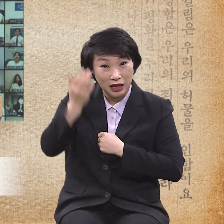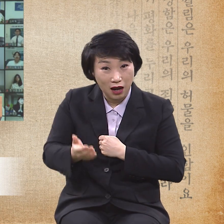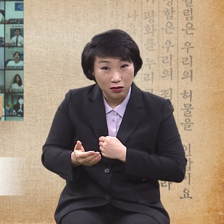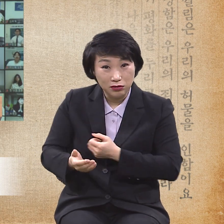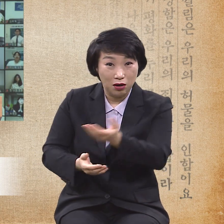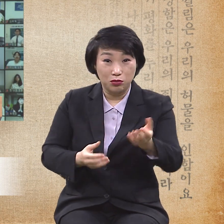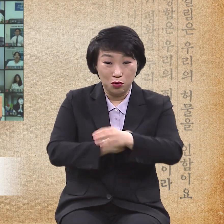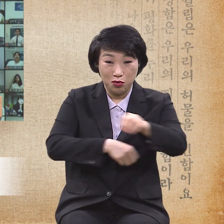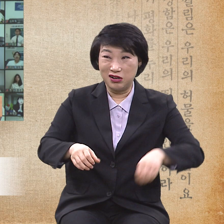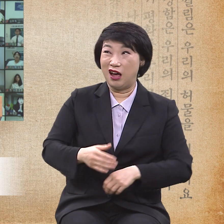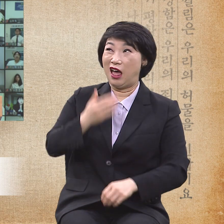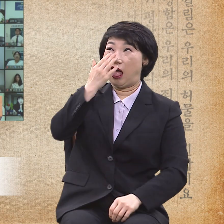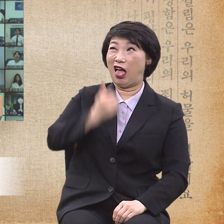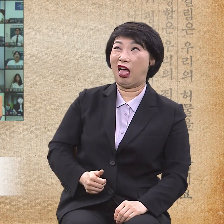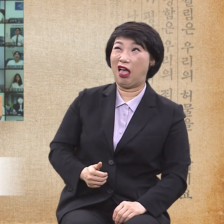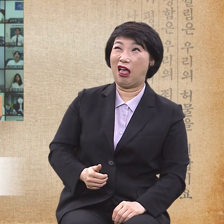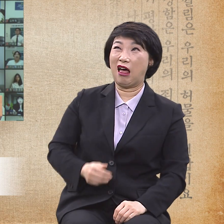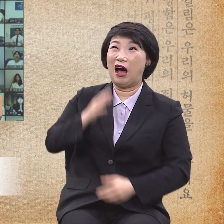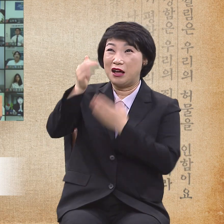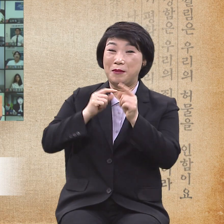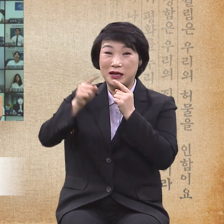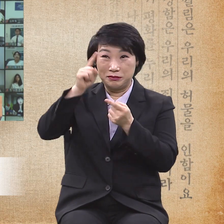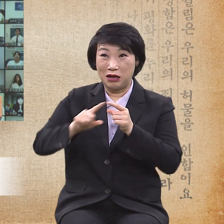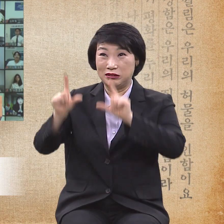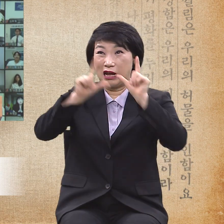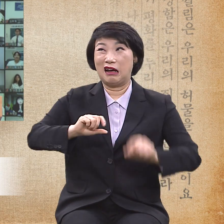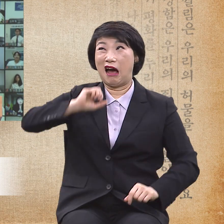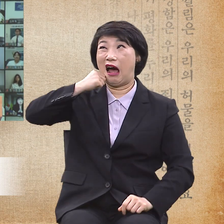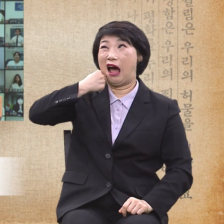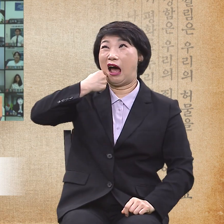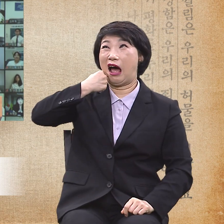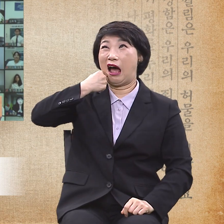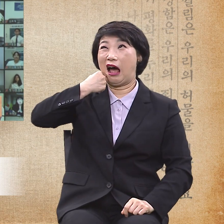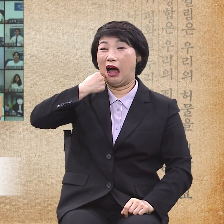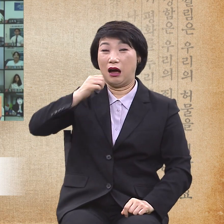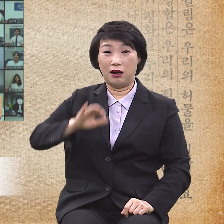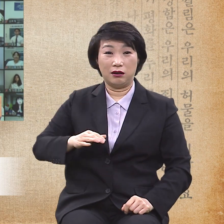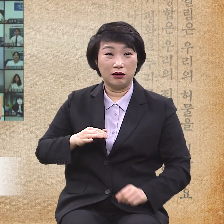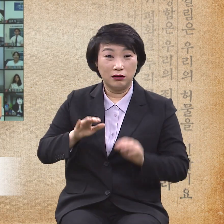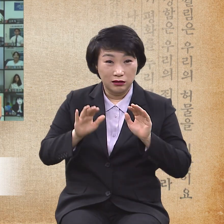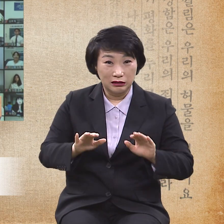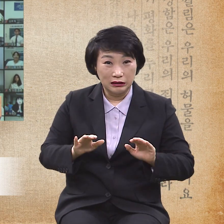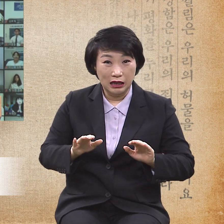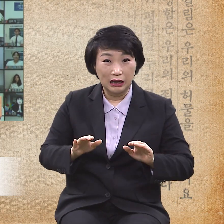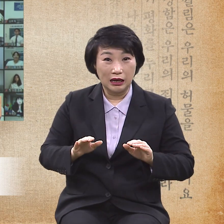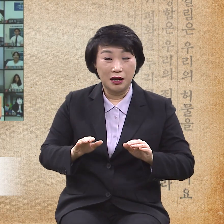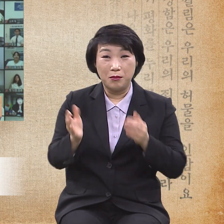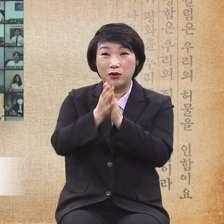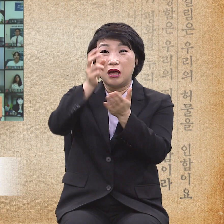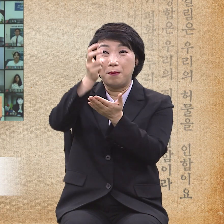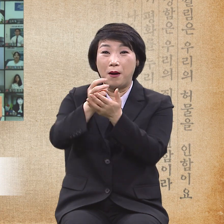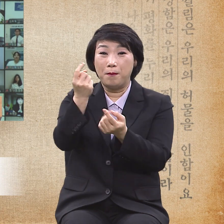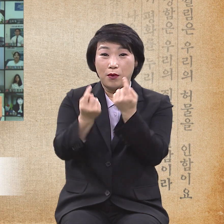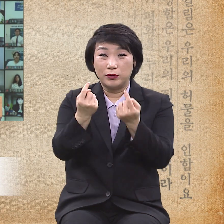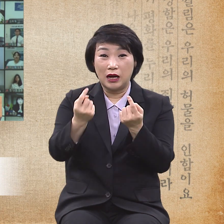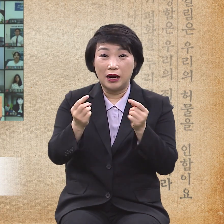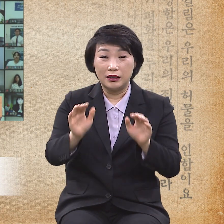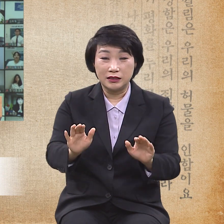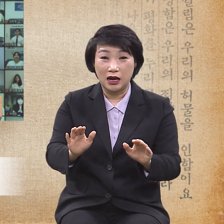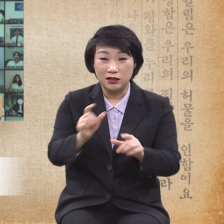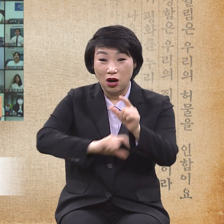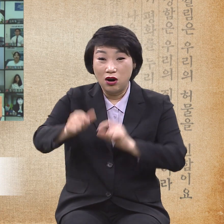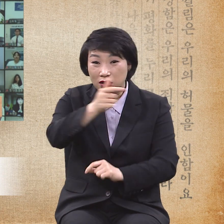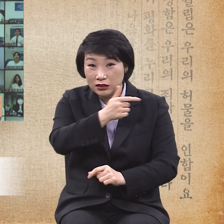힘들어. 하나님 말씀대로 살기가 힘들어. 근데 율법보다